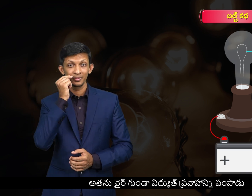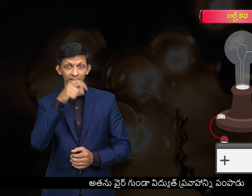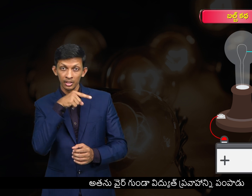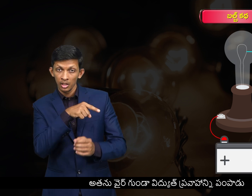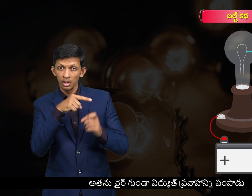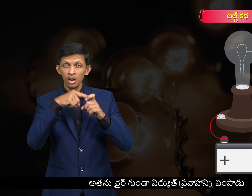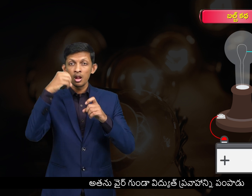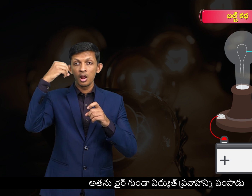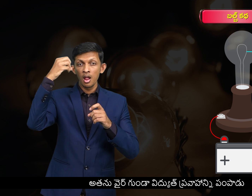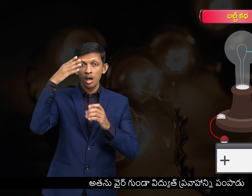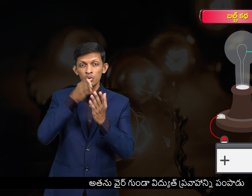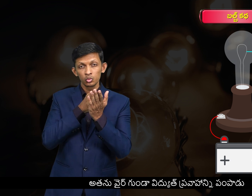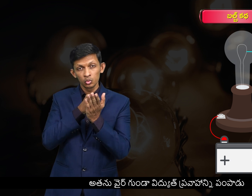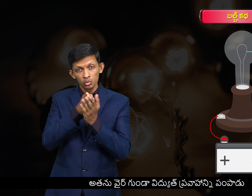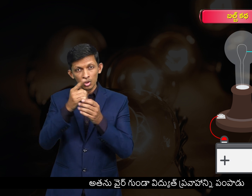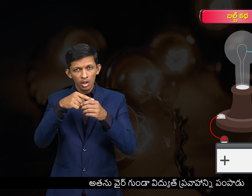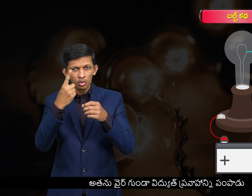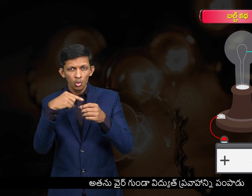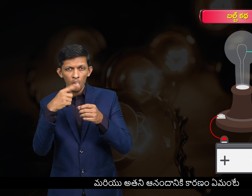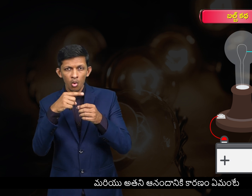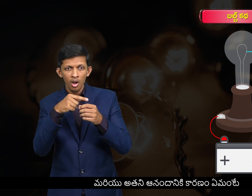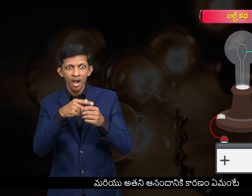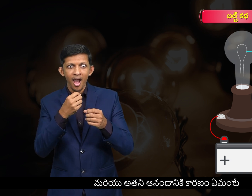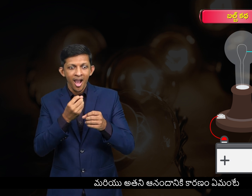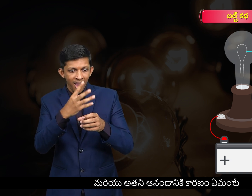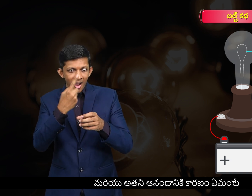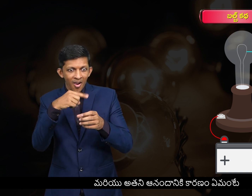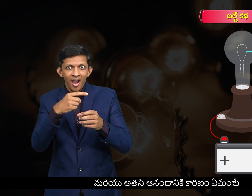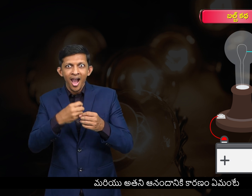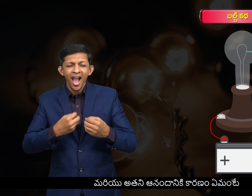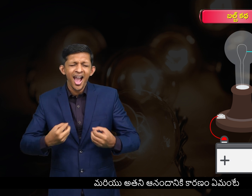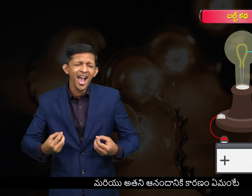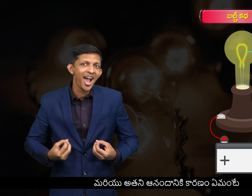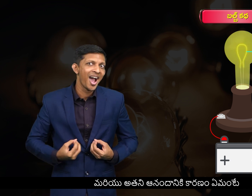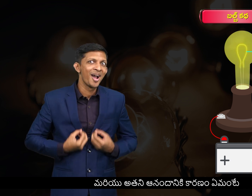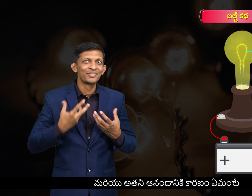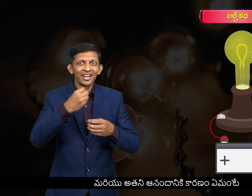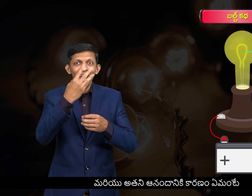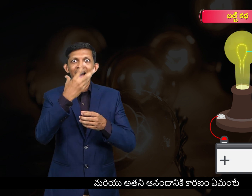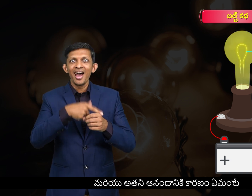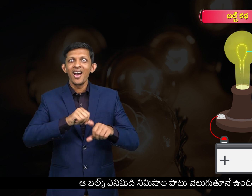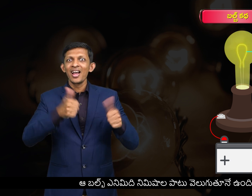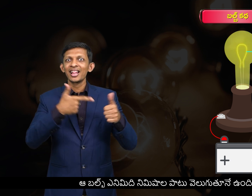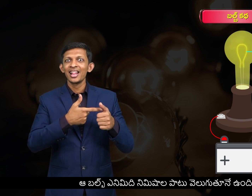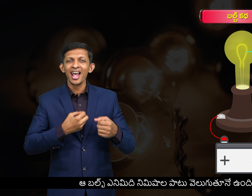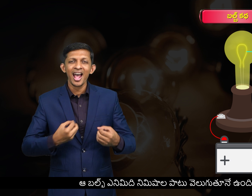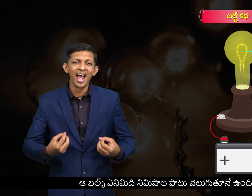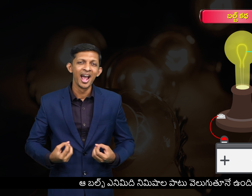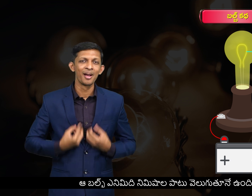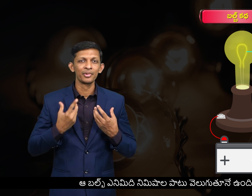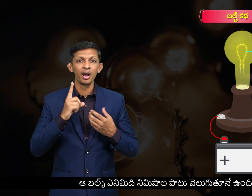అతను వైర్ గుండా విద్యుత్ ప్రవాహాన్ని పంపాడు మరియు అతని ఆనందానికి కారణం ఏంటంటే ఆ